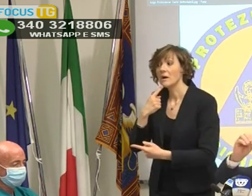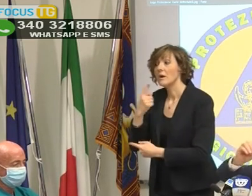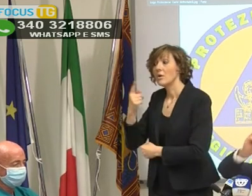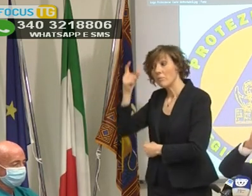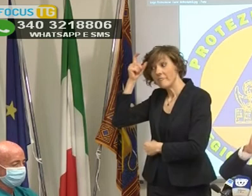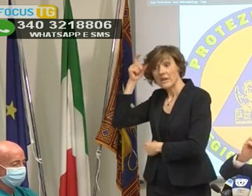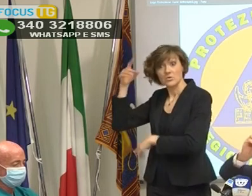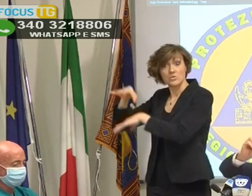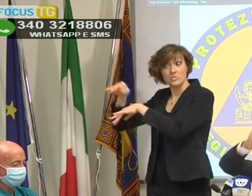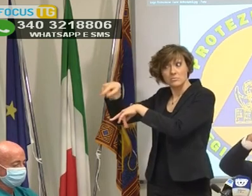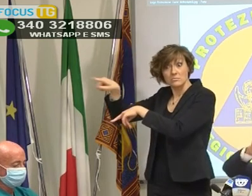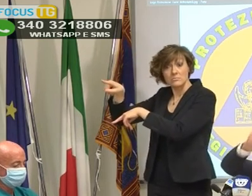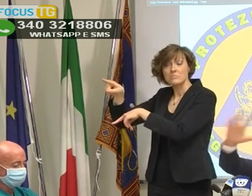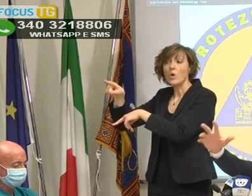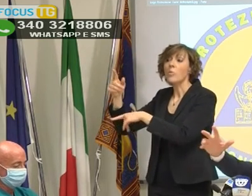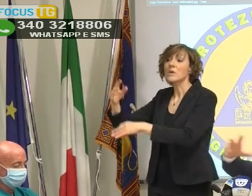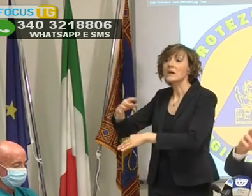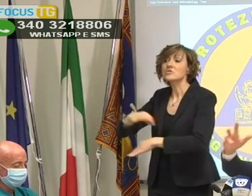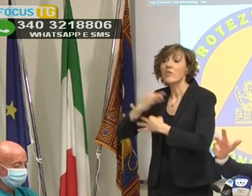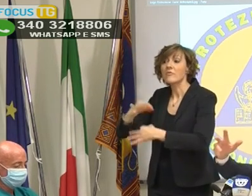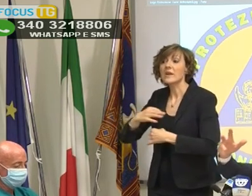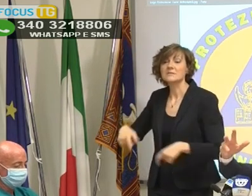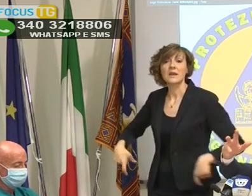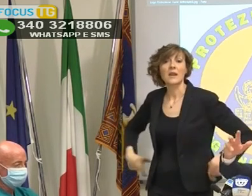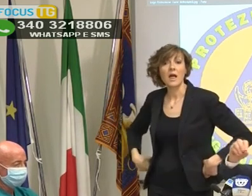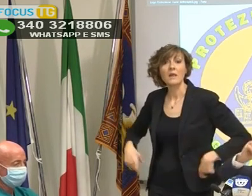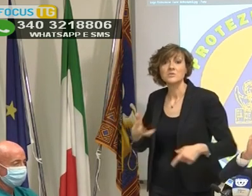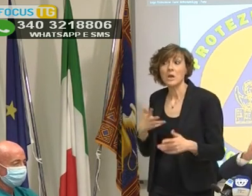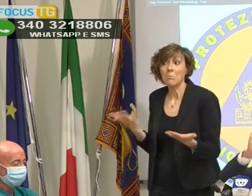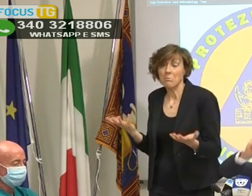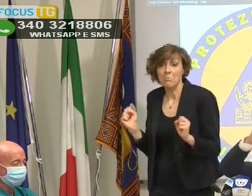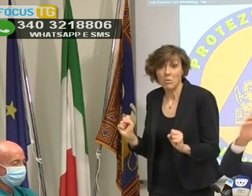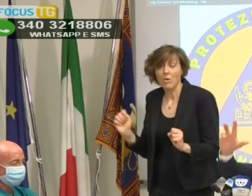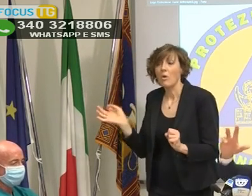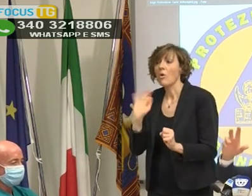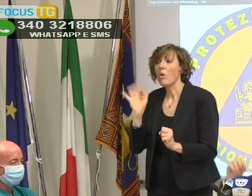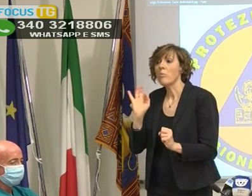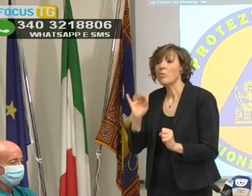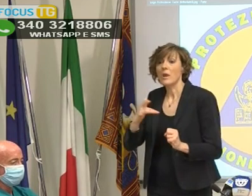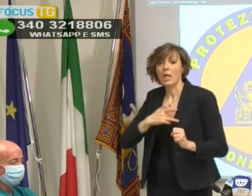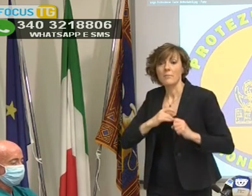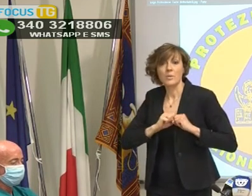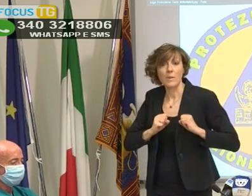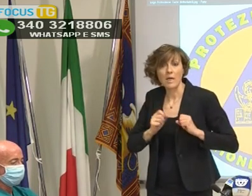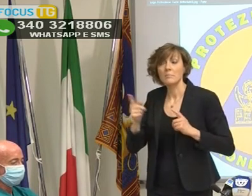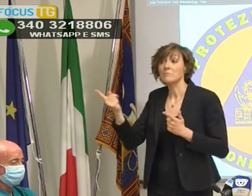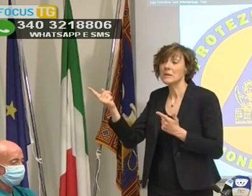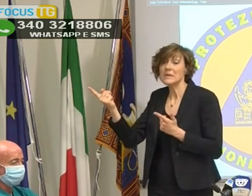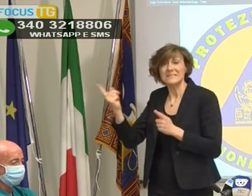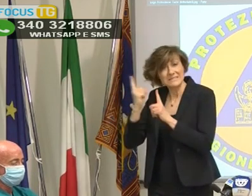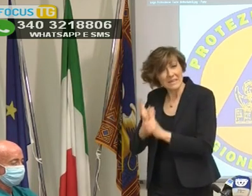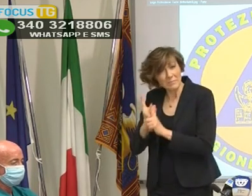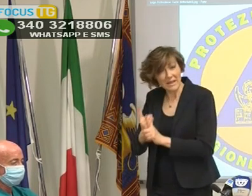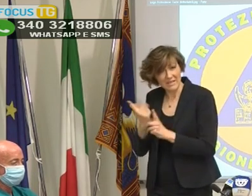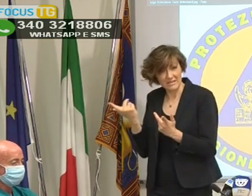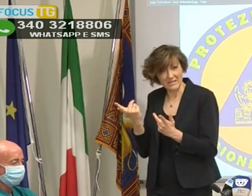serbo hanno tutti sofferenza renale, questo può essere un caso, o hanno tutti miocardite, allora cominciano le correlazioni.